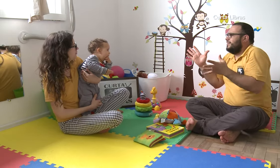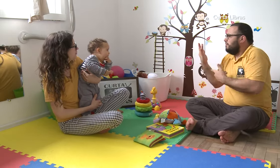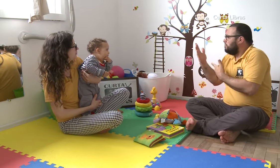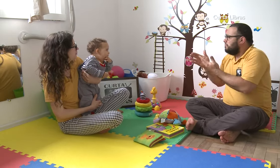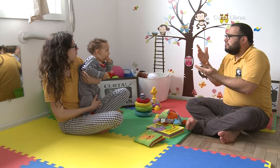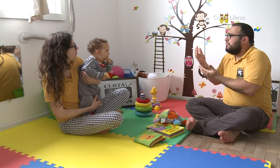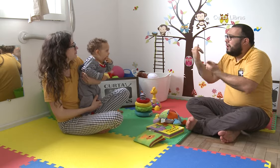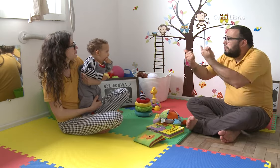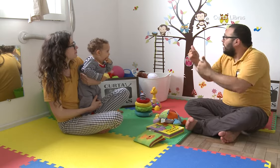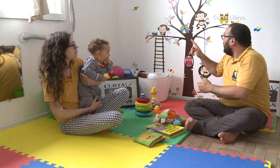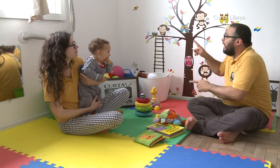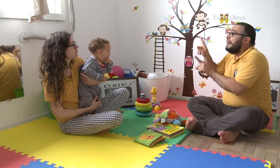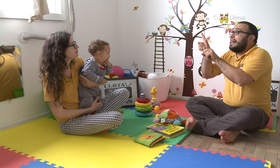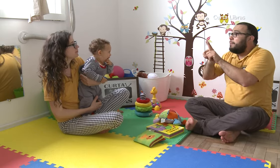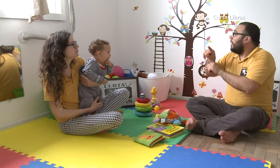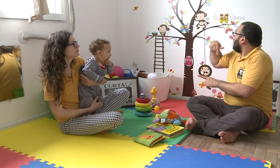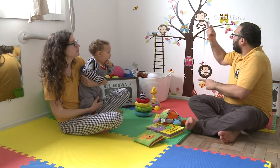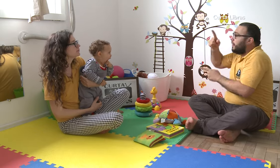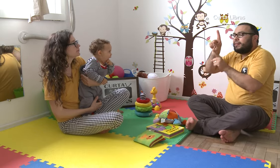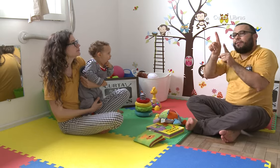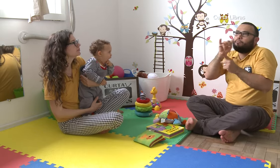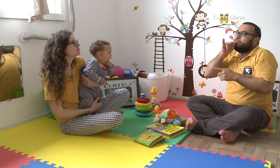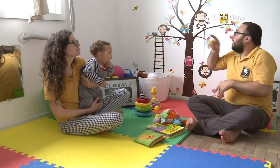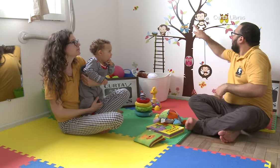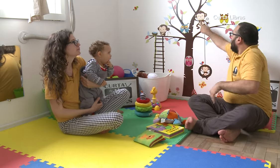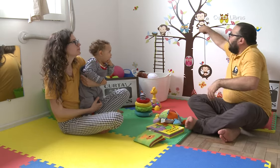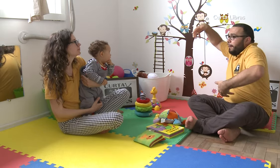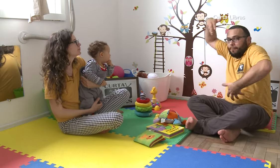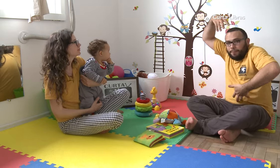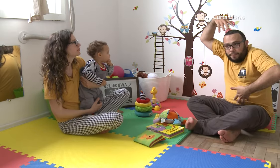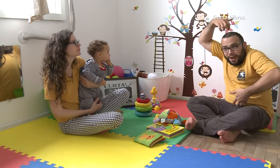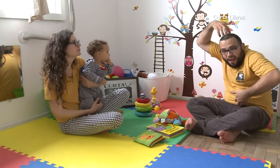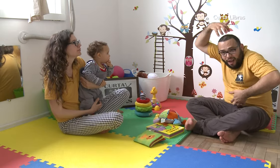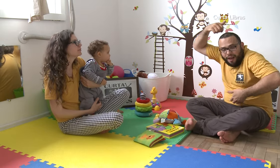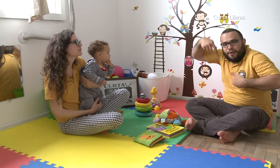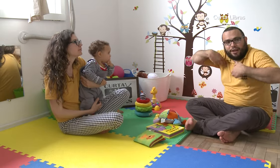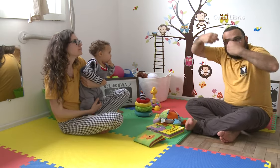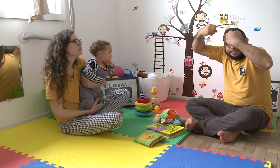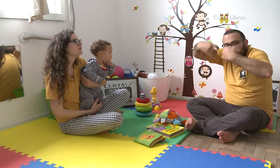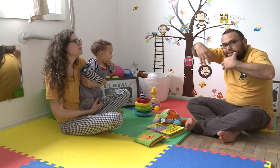lúdica. Por exemplo, O macaco tá ali. Eu explico.